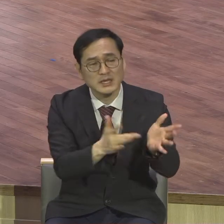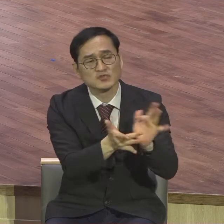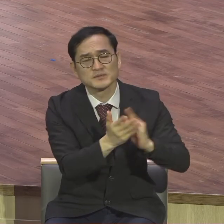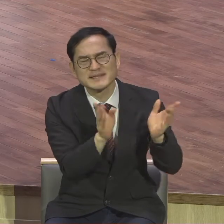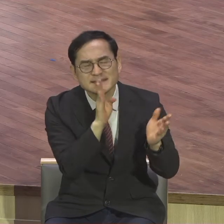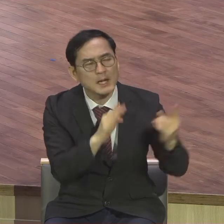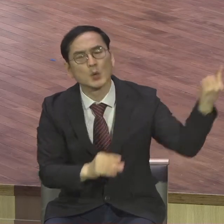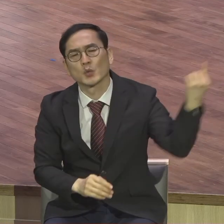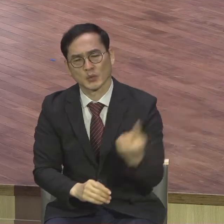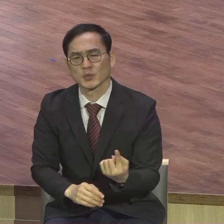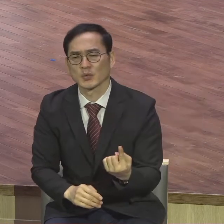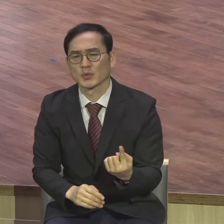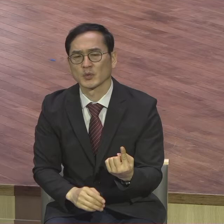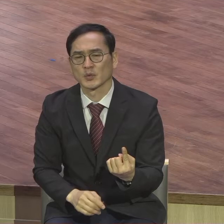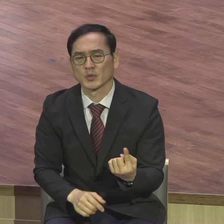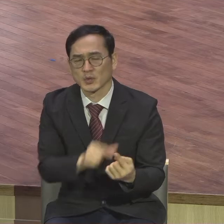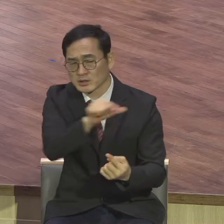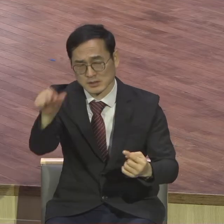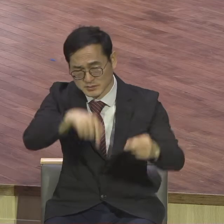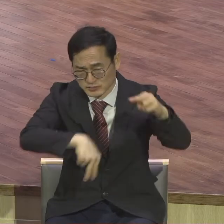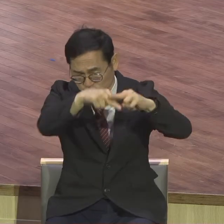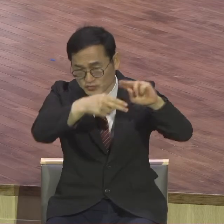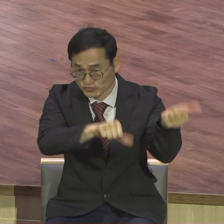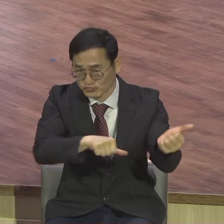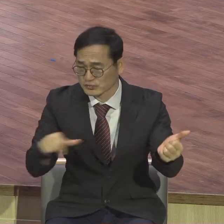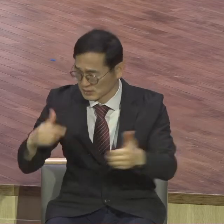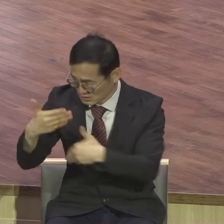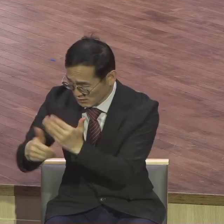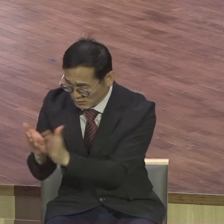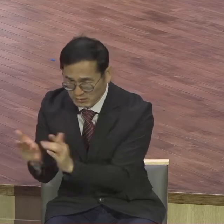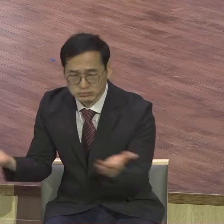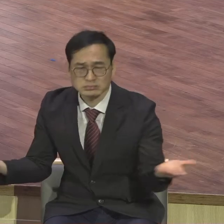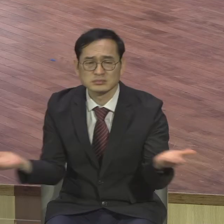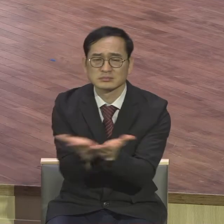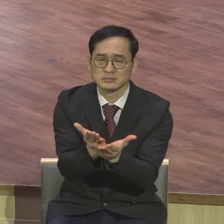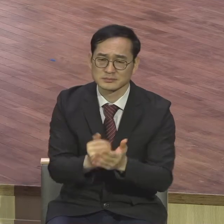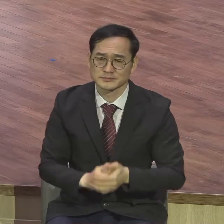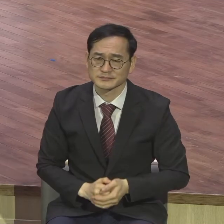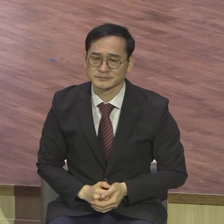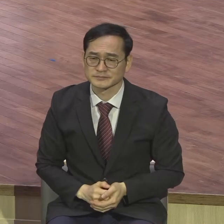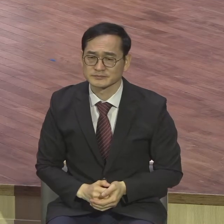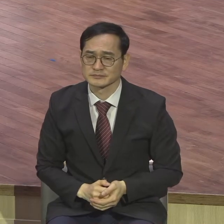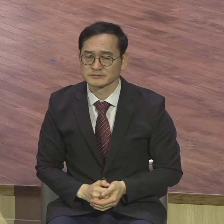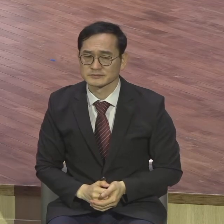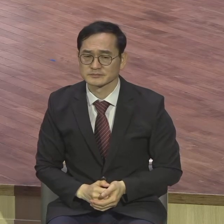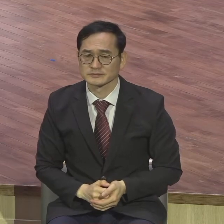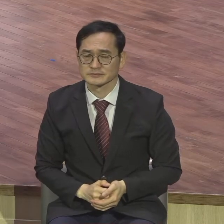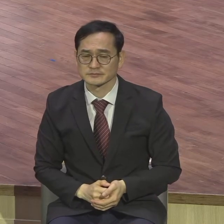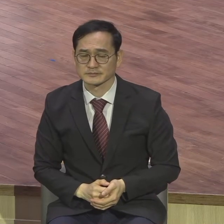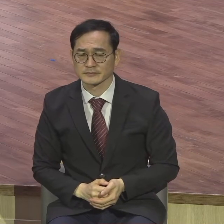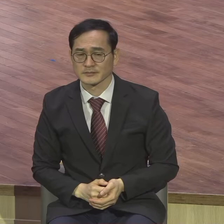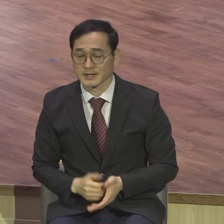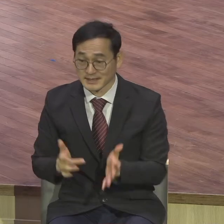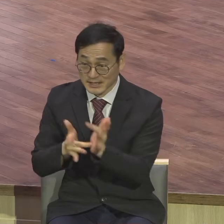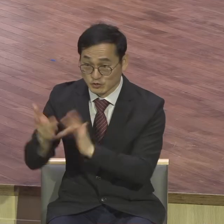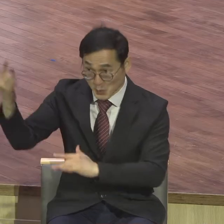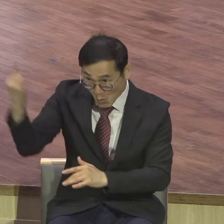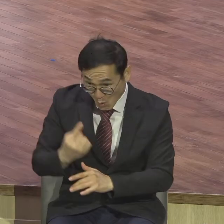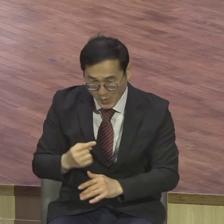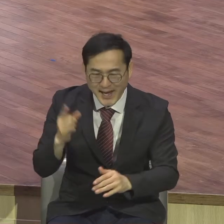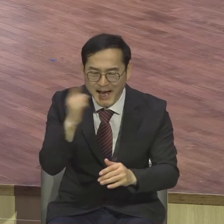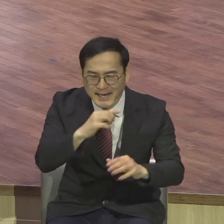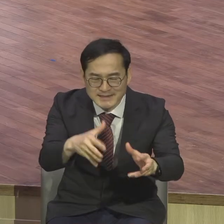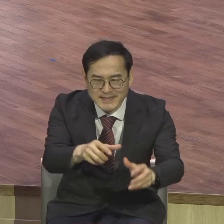성취되었습니다. 둘째는 예수님께서 죽으신 이유를 밝히는데 악한 세대에서 우리를 건지시기 위함이었다. 그리고